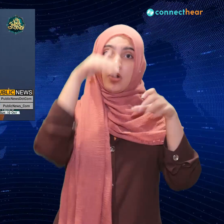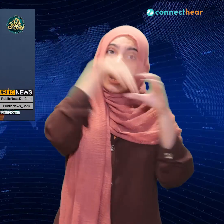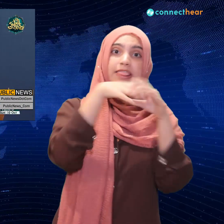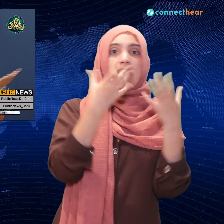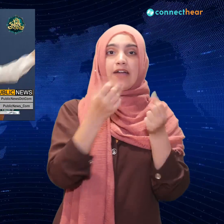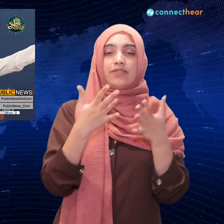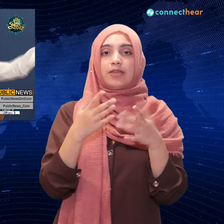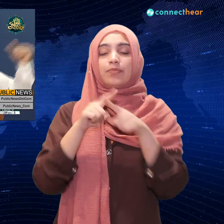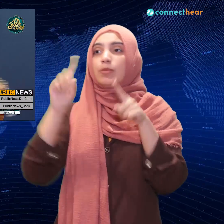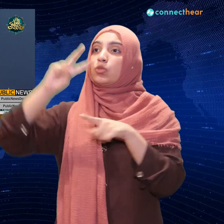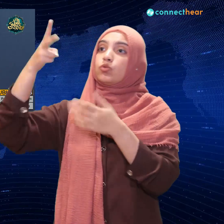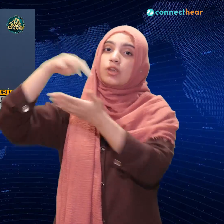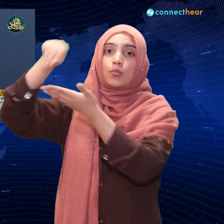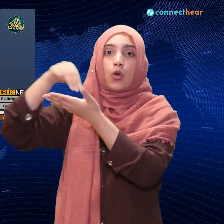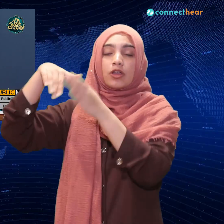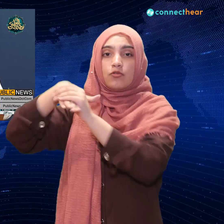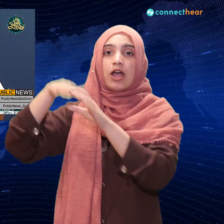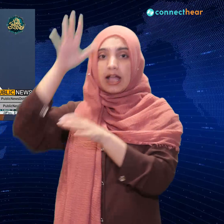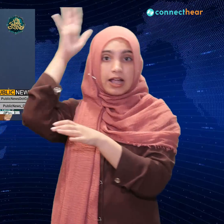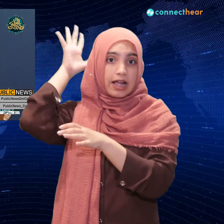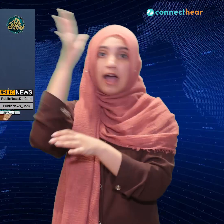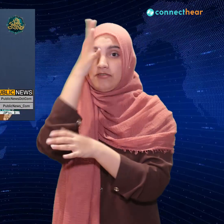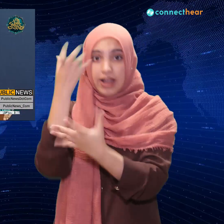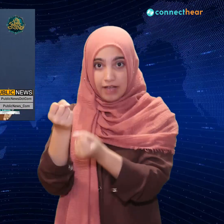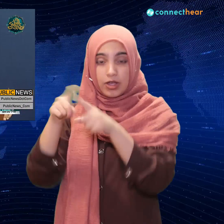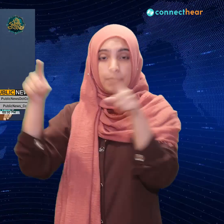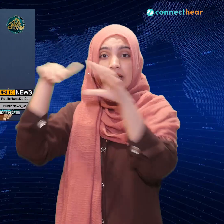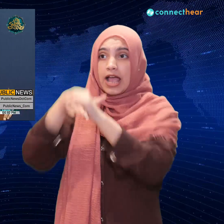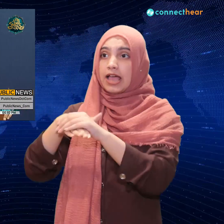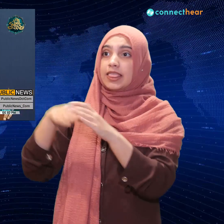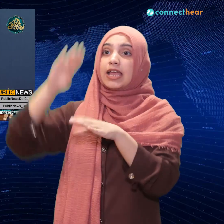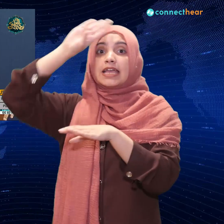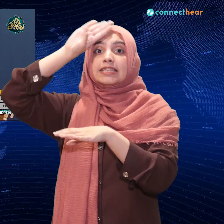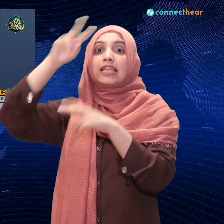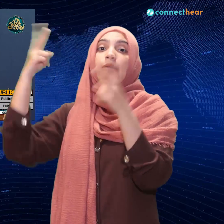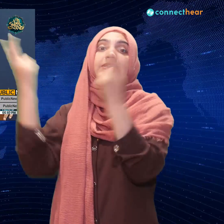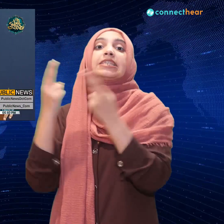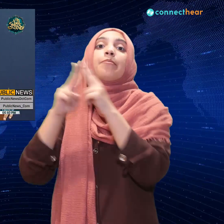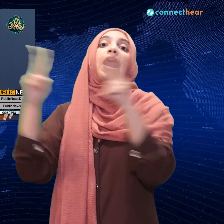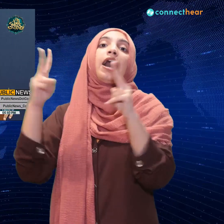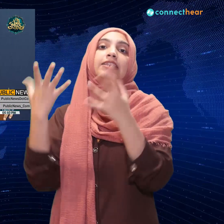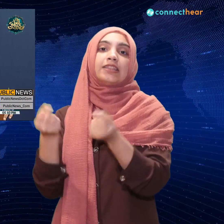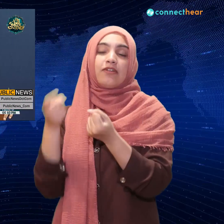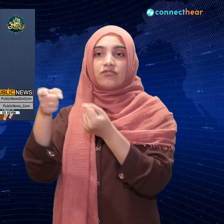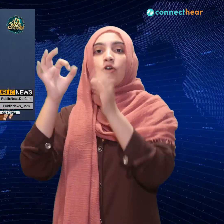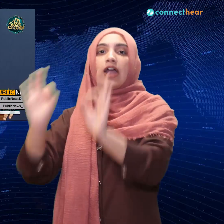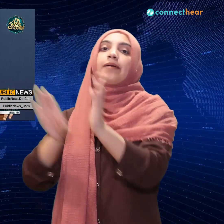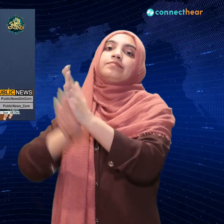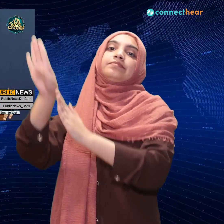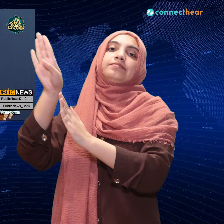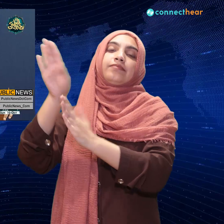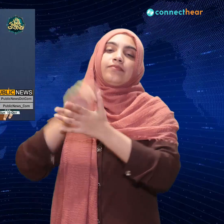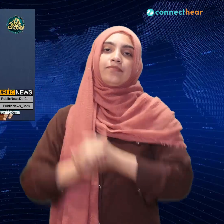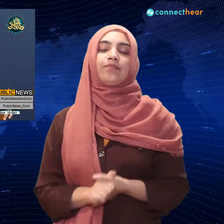وہاں پاکستان میں نہیں، ہمیں وہاں نظر آئی ہیں. تو ایک جو مورل، کوئی بھی معاشرہ یہ ذہن میں ڈال